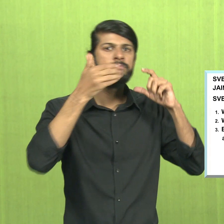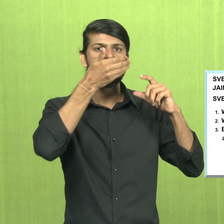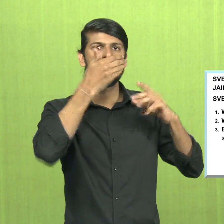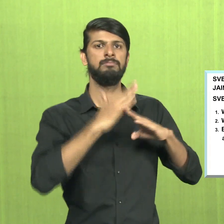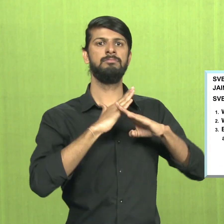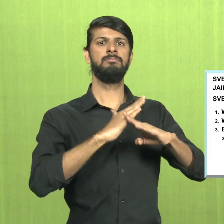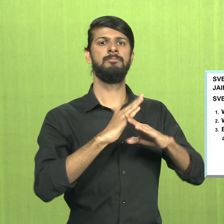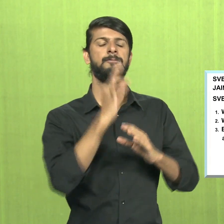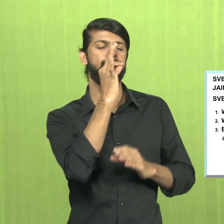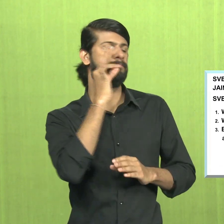मार्क्स